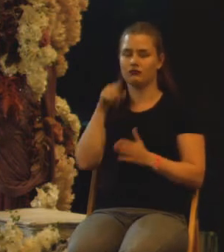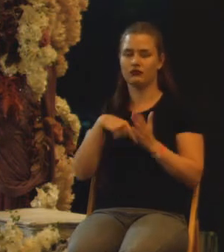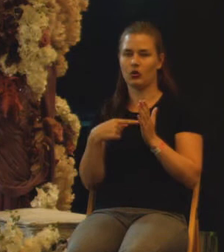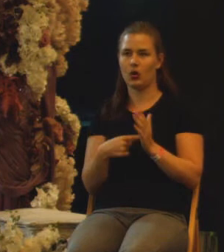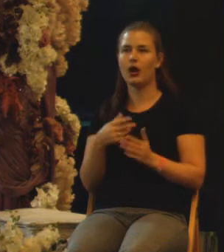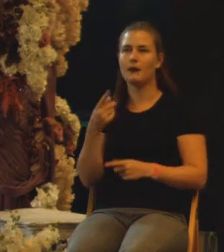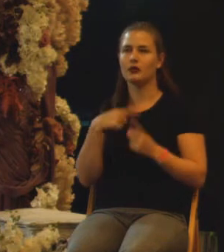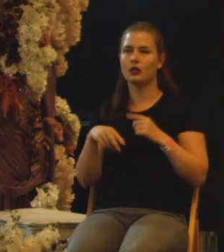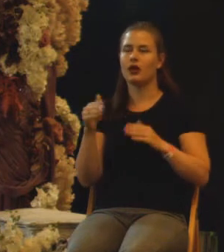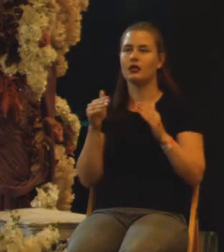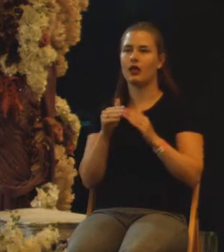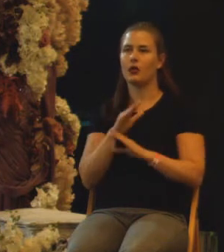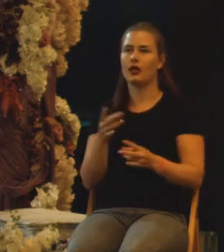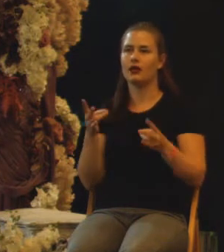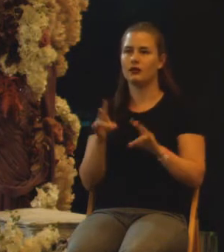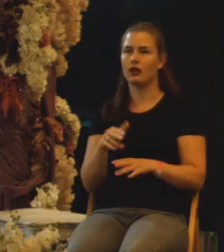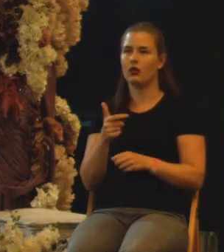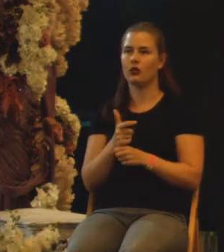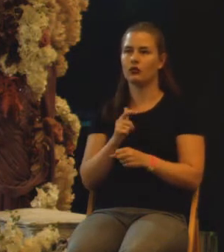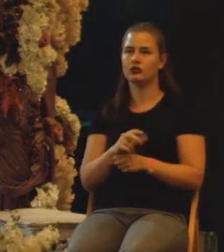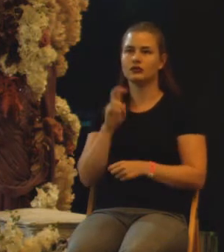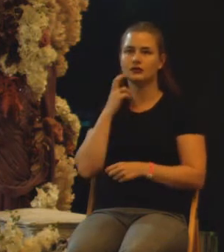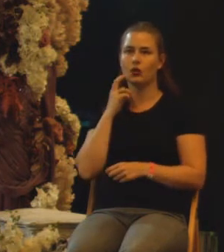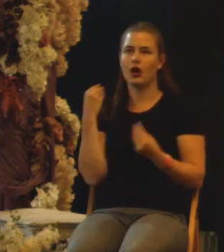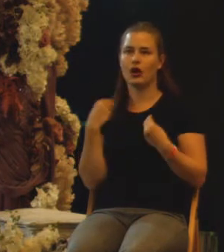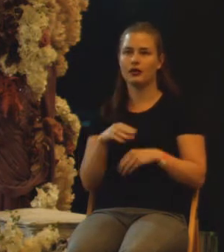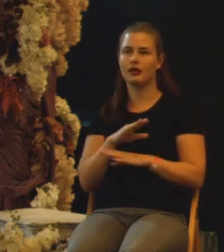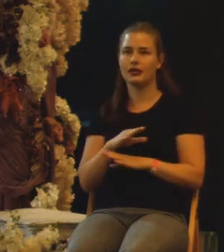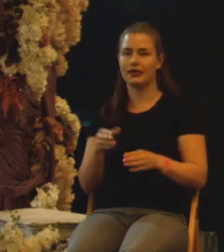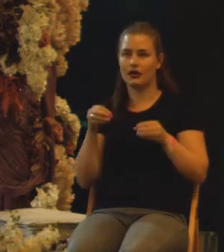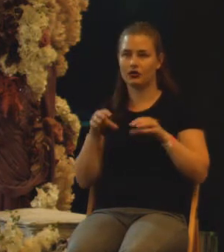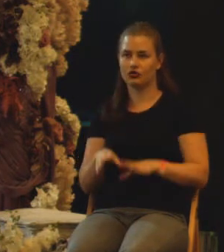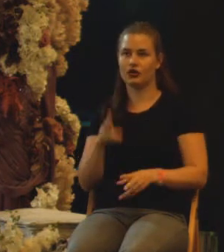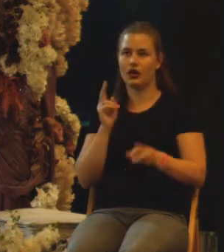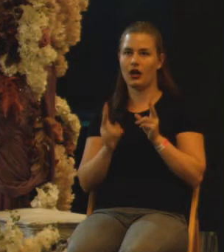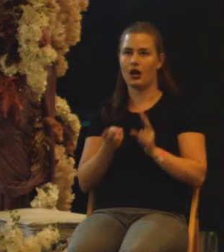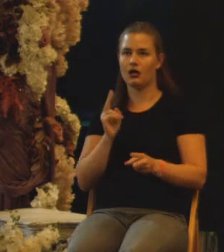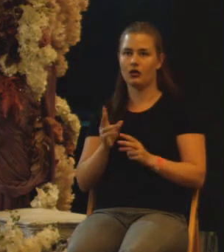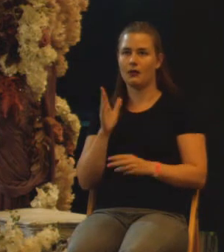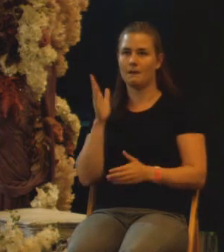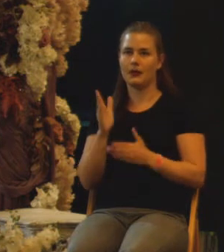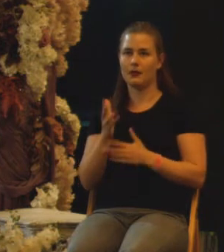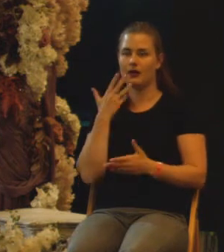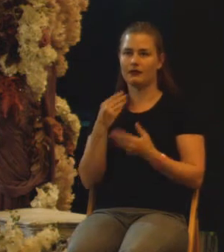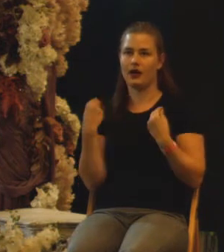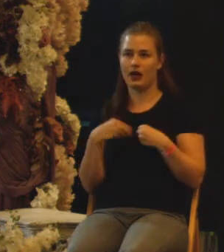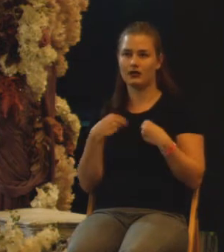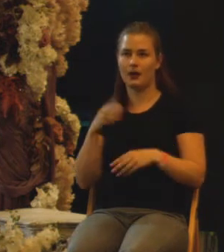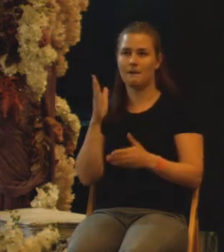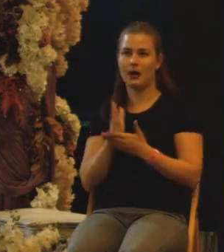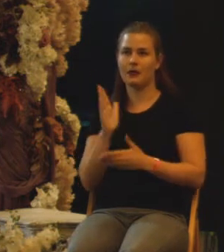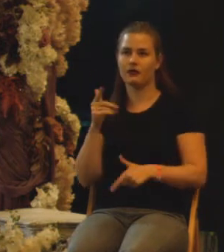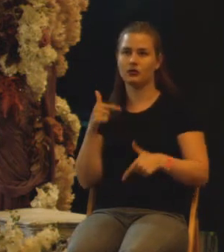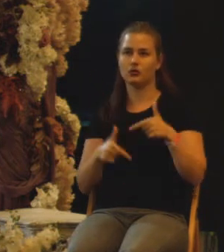домой, ты не осталась в своей суперсексуальной одежде и не решила готовить ужин прямо в своей одежде, прямо в